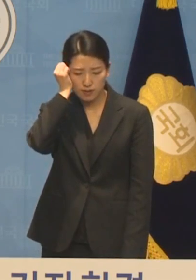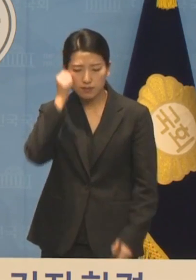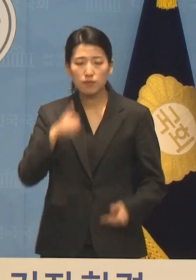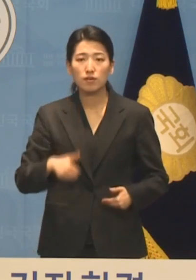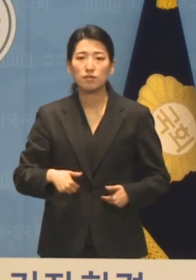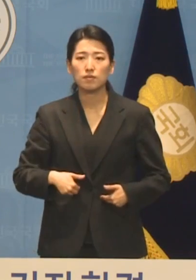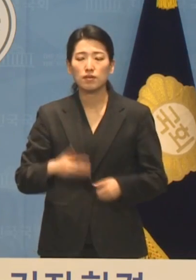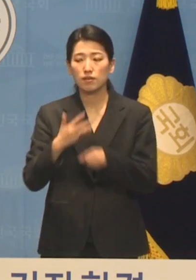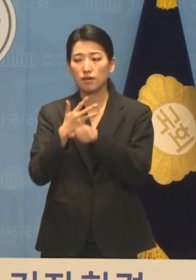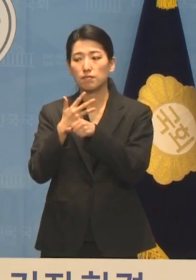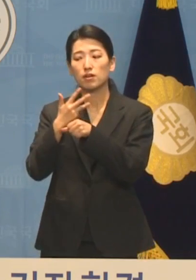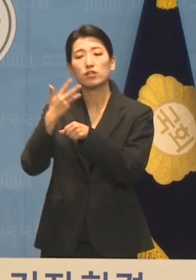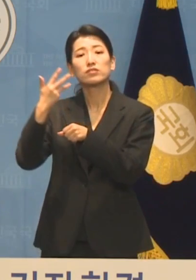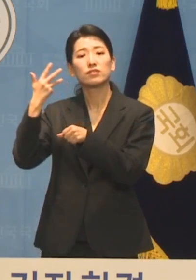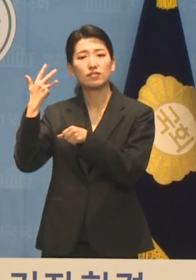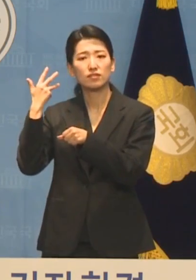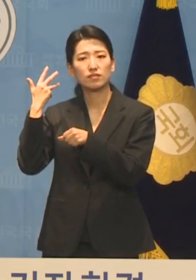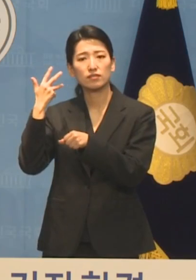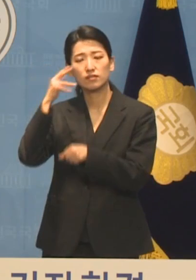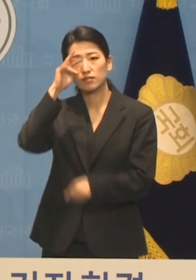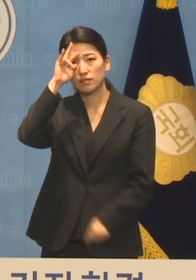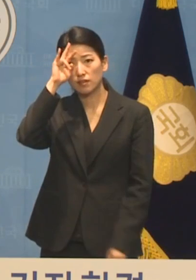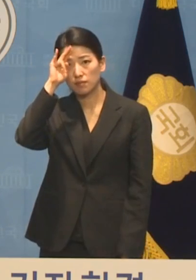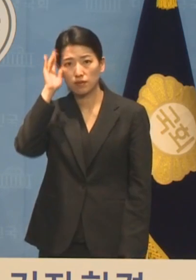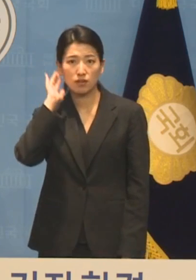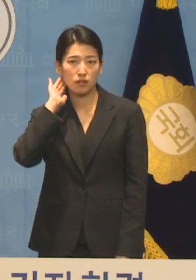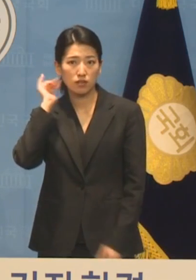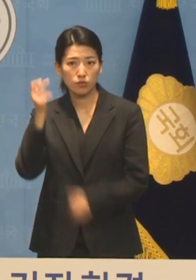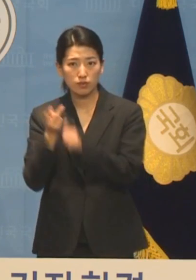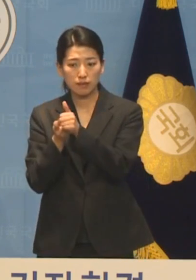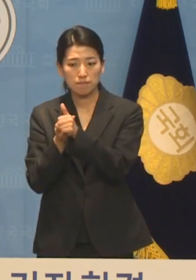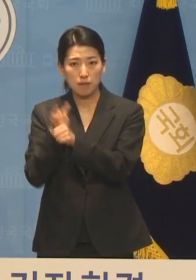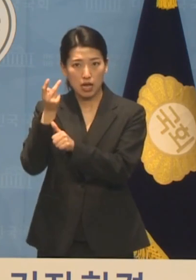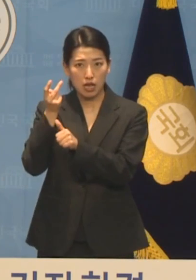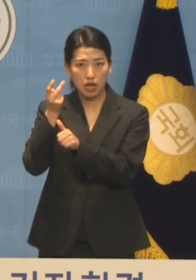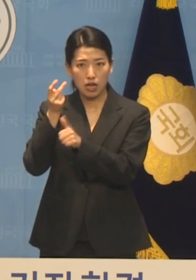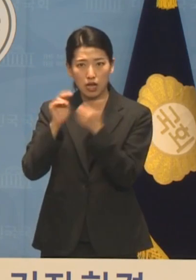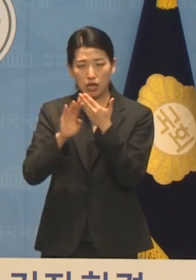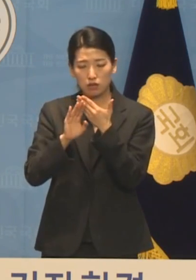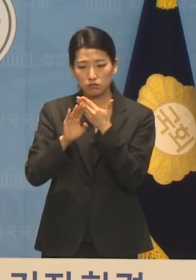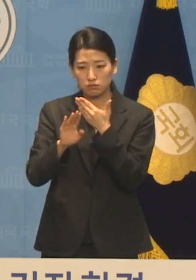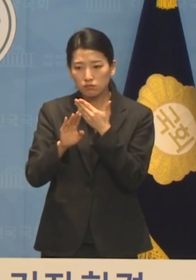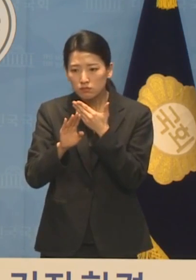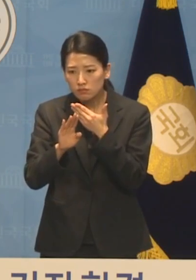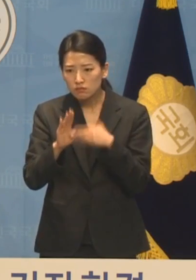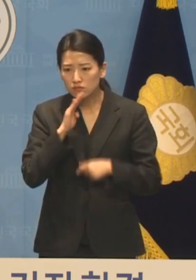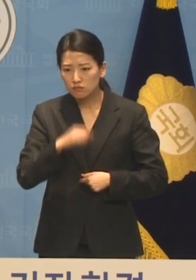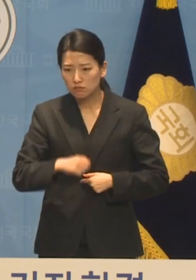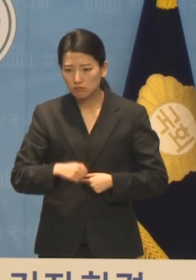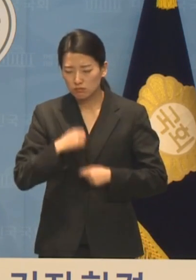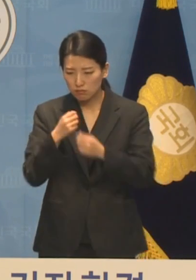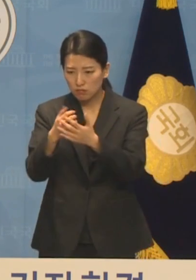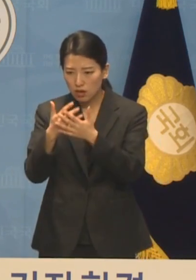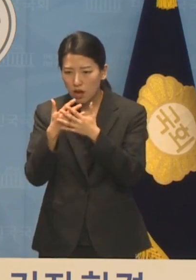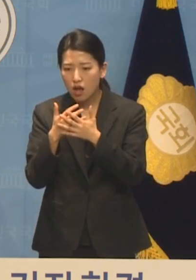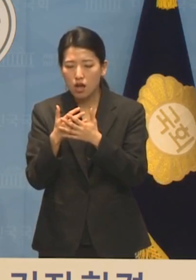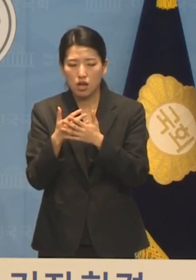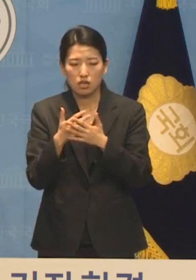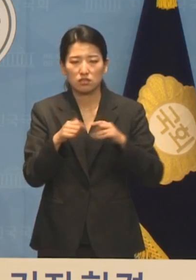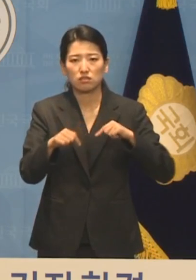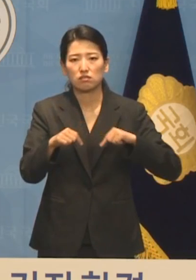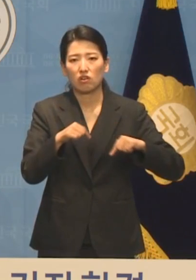8년 전이네요. 박근혜 대통령 탄핵 후에 드러난 진실은 당시의 정치적,